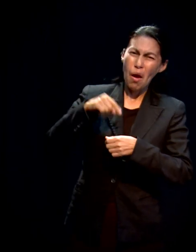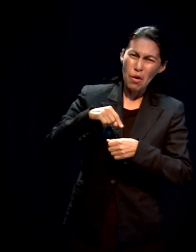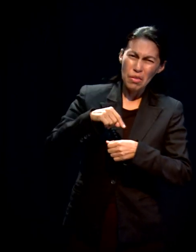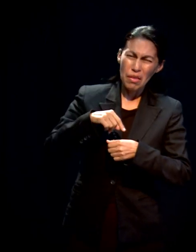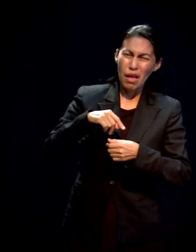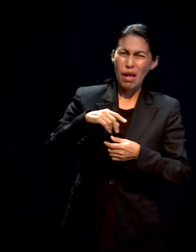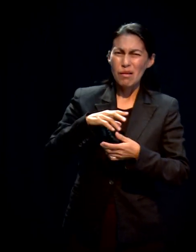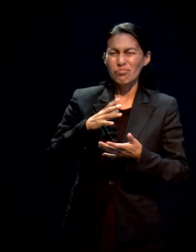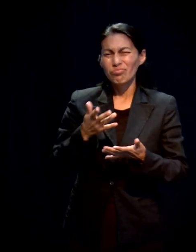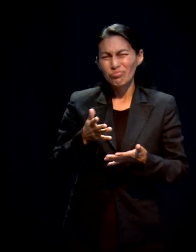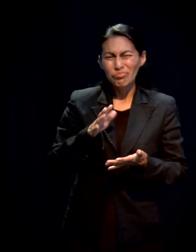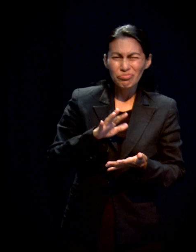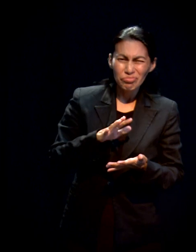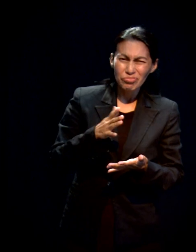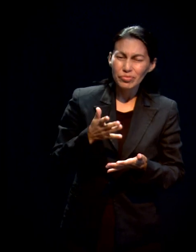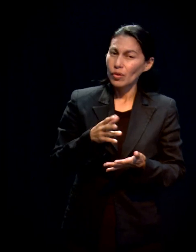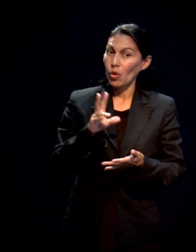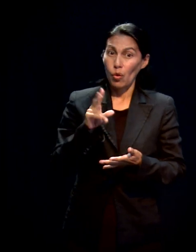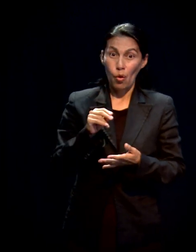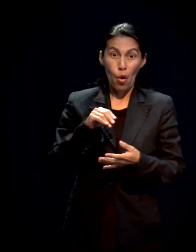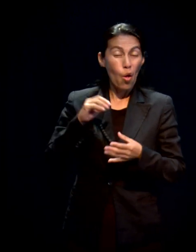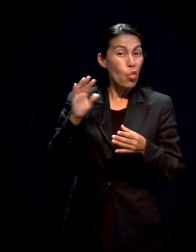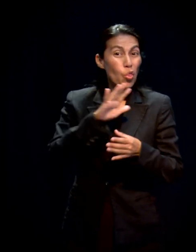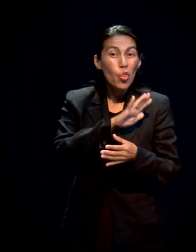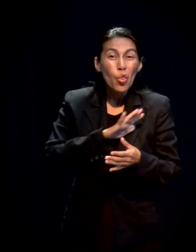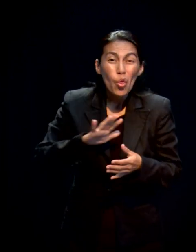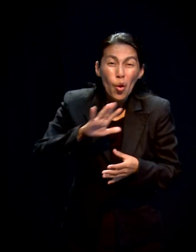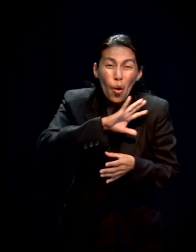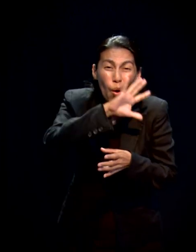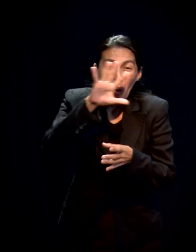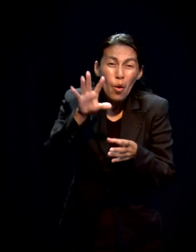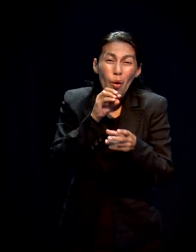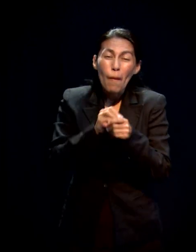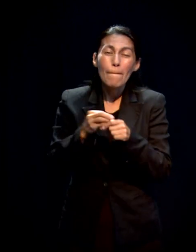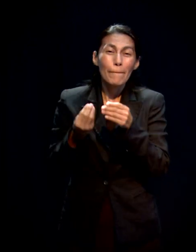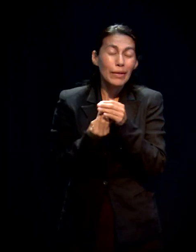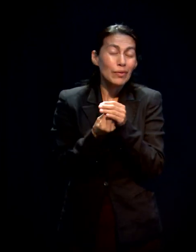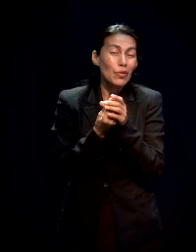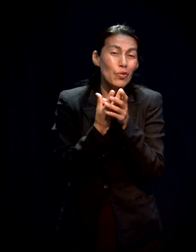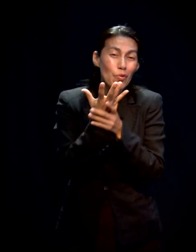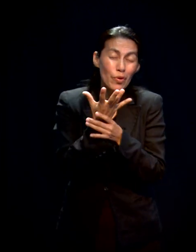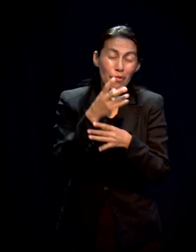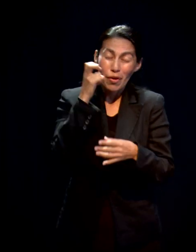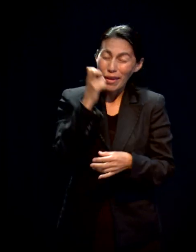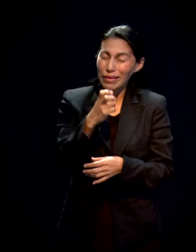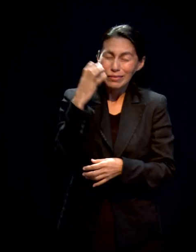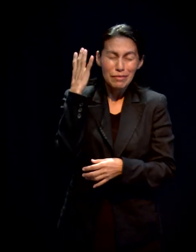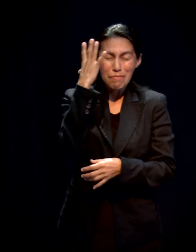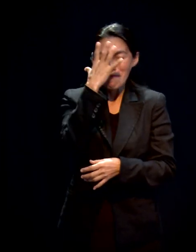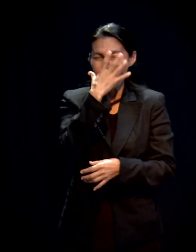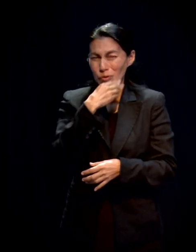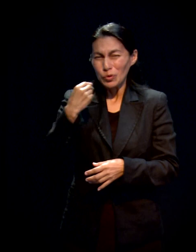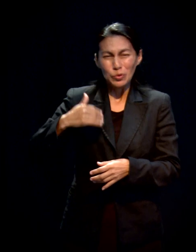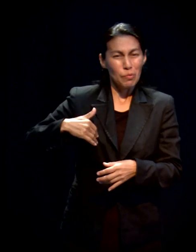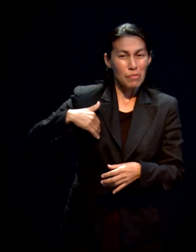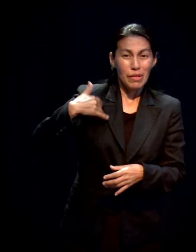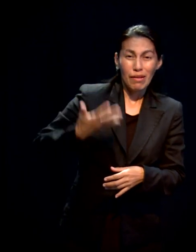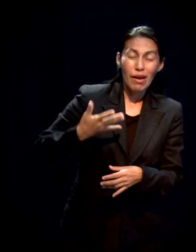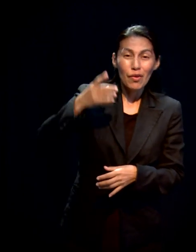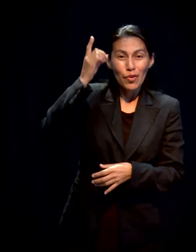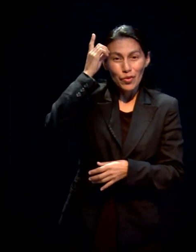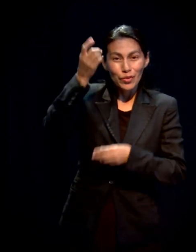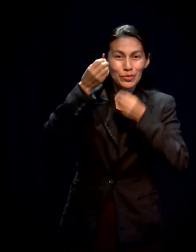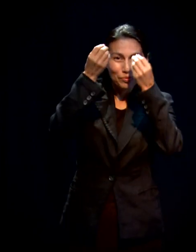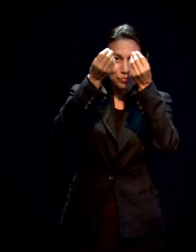una nueva vida una nueva criatura ese es el milagro más grande que dios